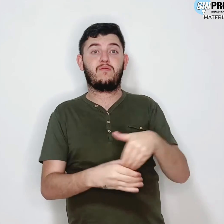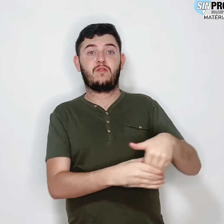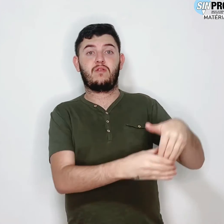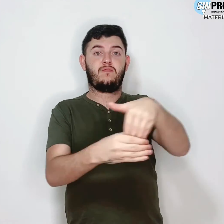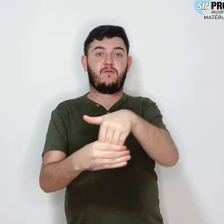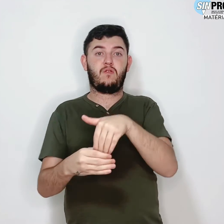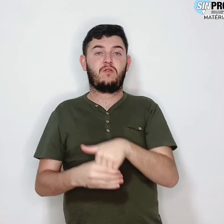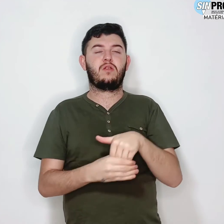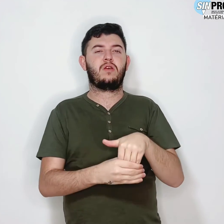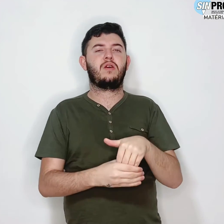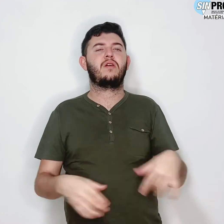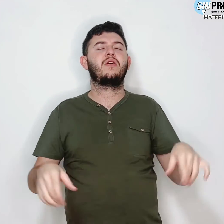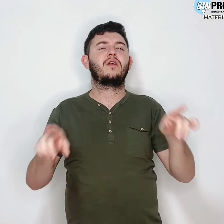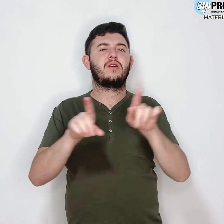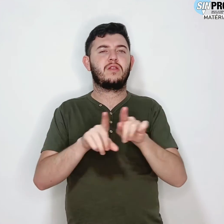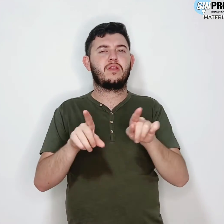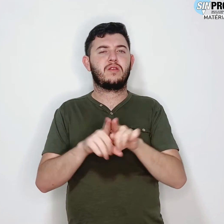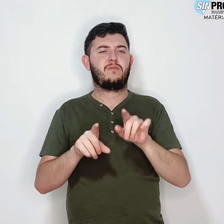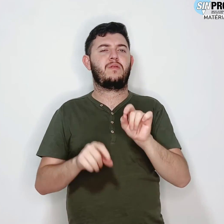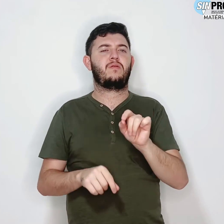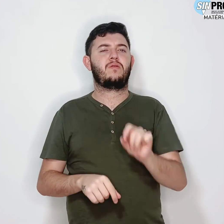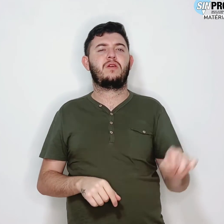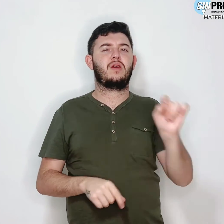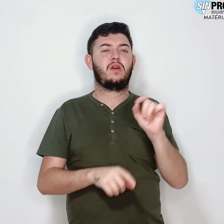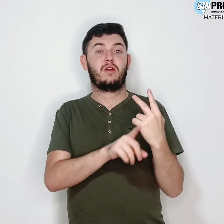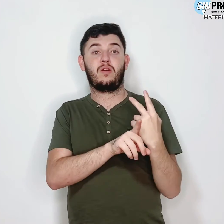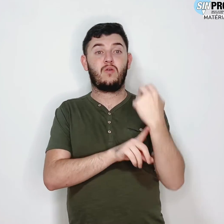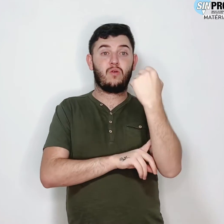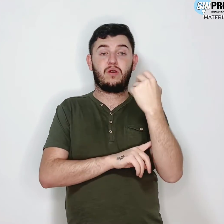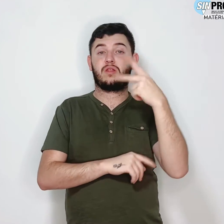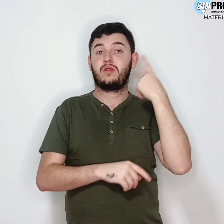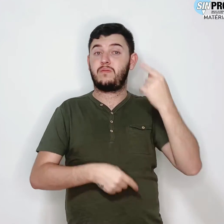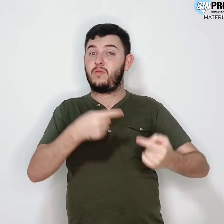até a materialização de conquistas políticas e econômicas,